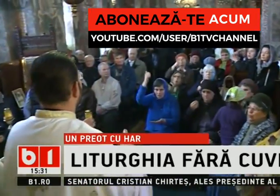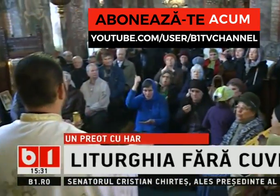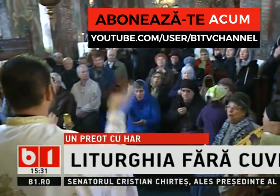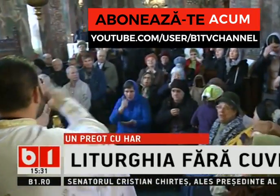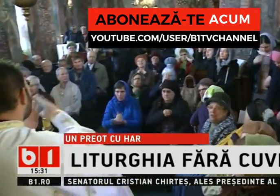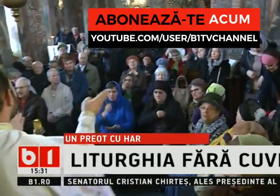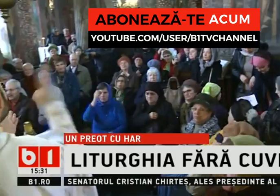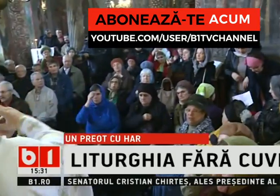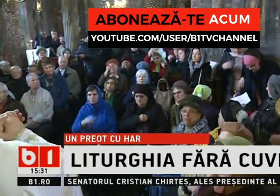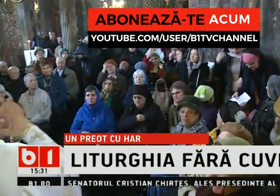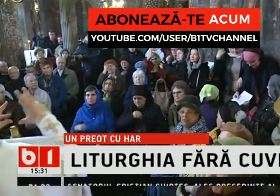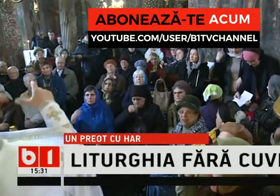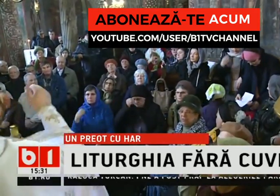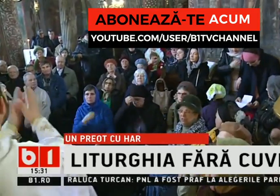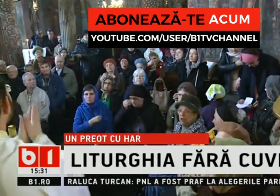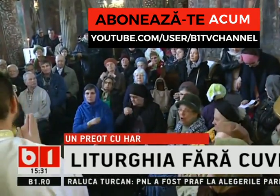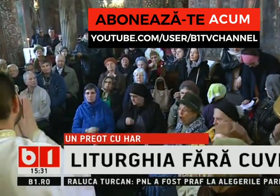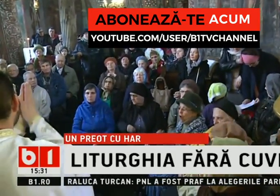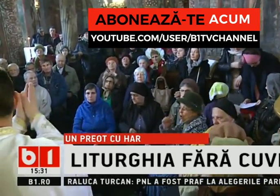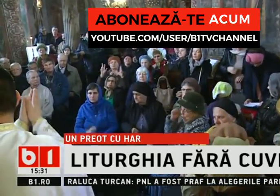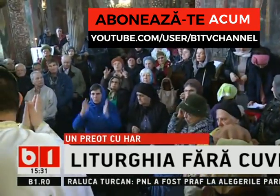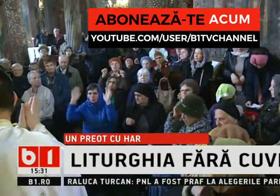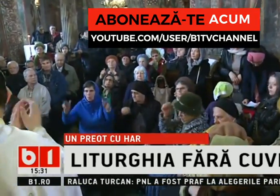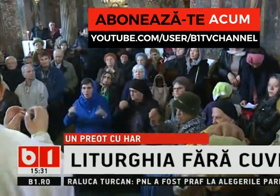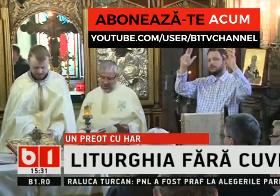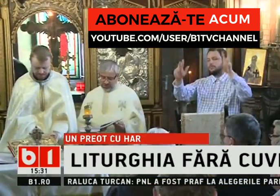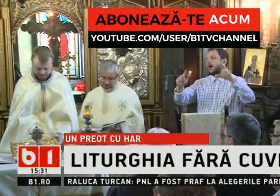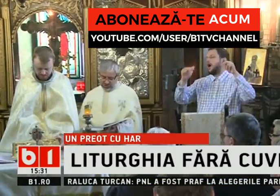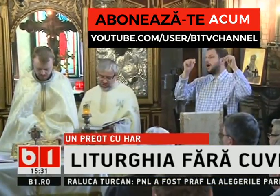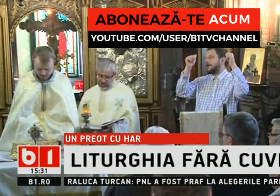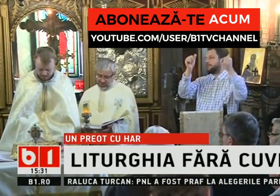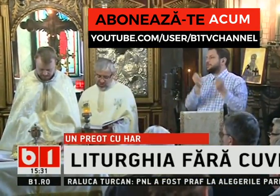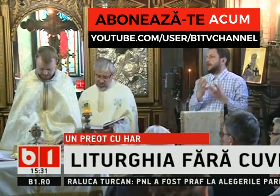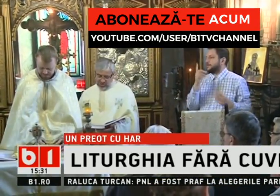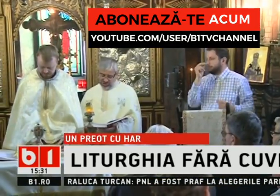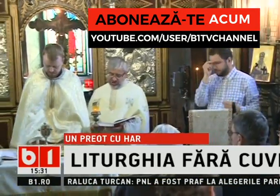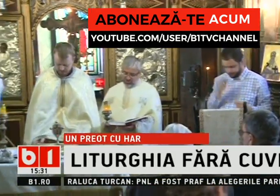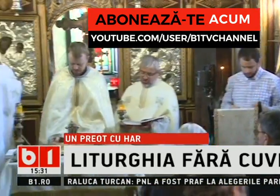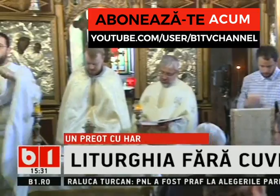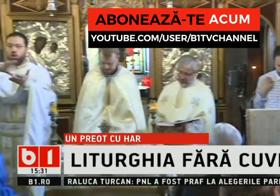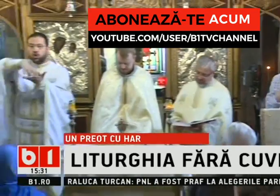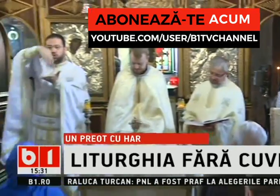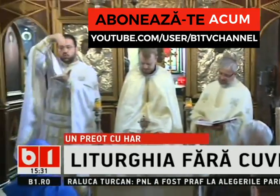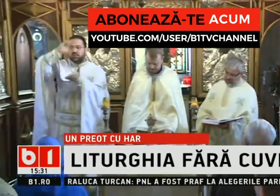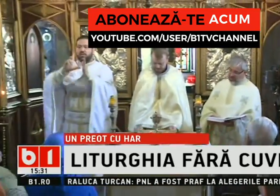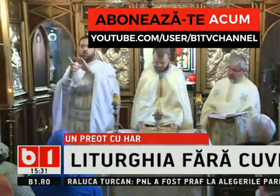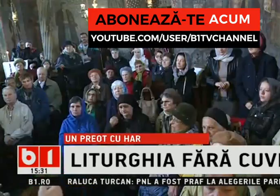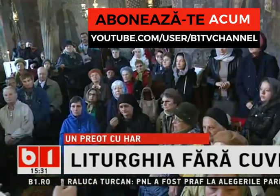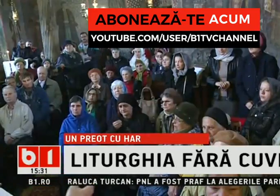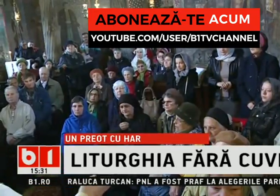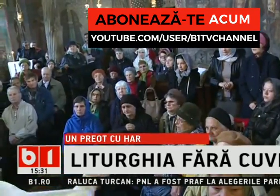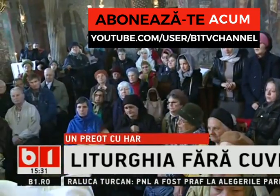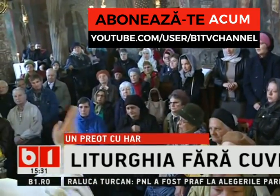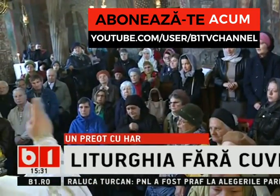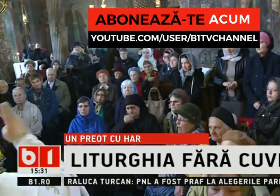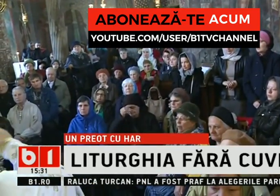lor, cum ți-l întorc înapoi. E minunat că Dumnezeu îți aduce în viață oameni prin care să înțelegi că numai împreună poți să biruiești